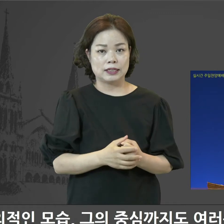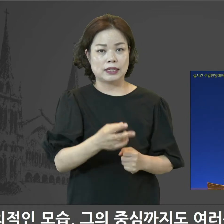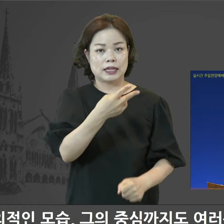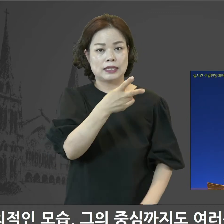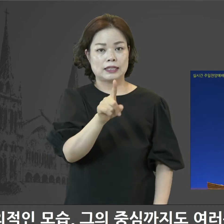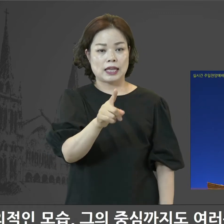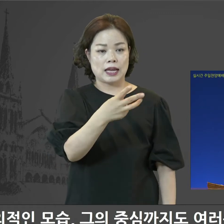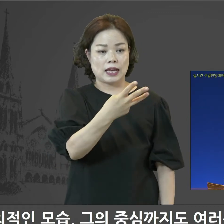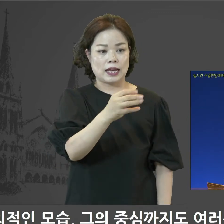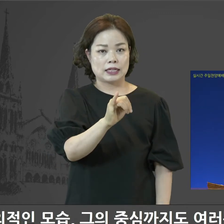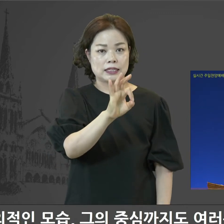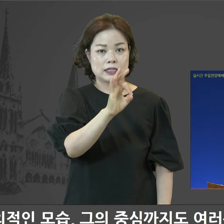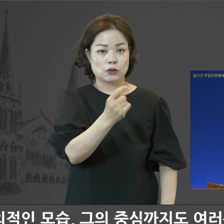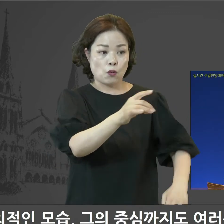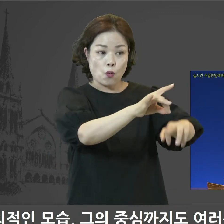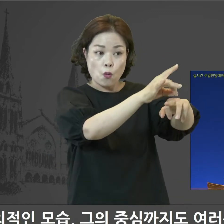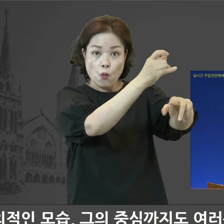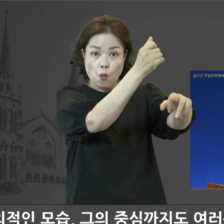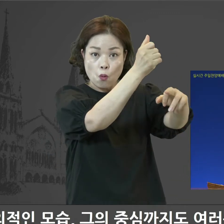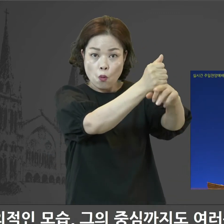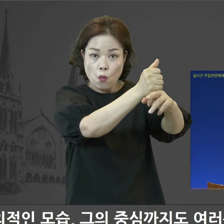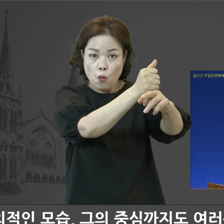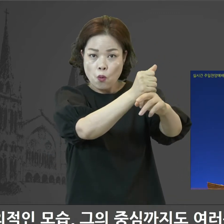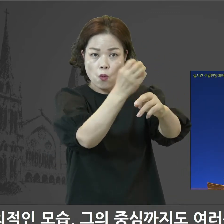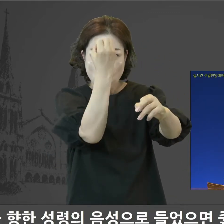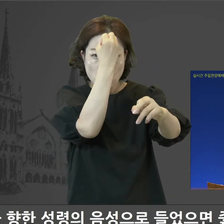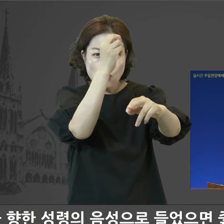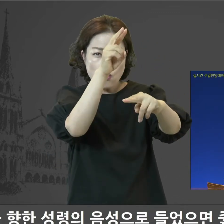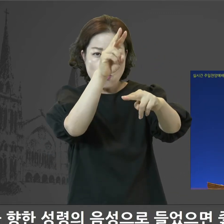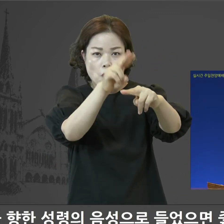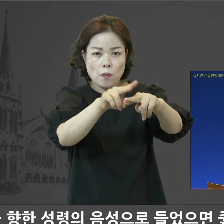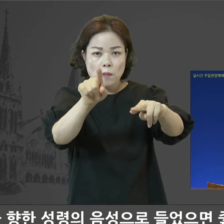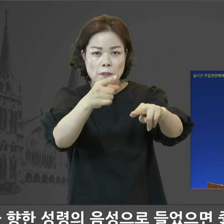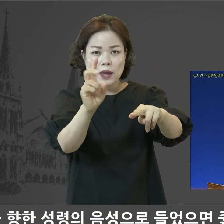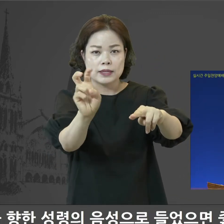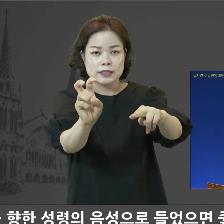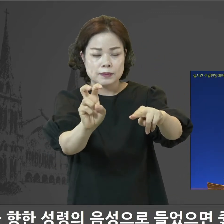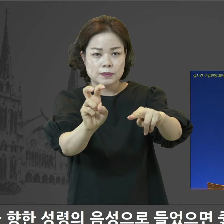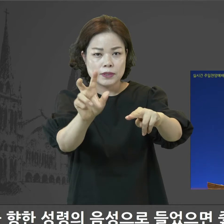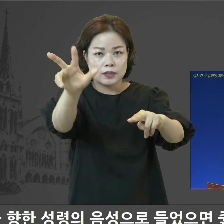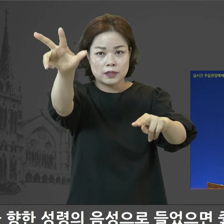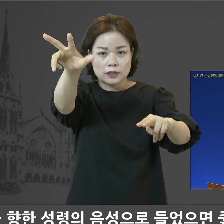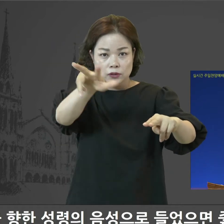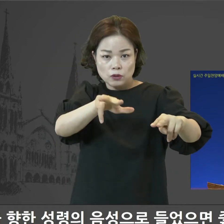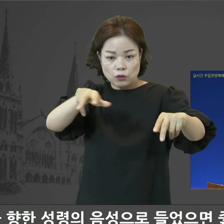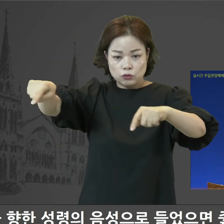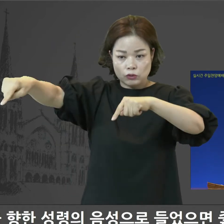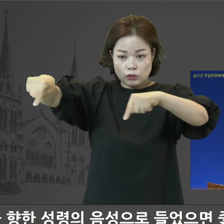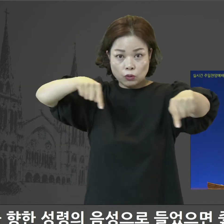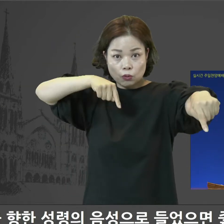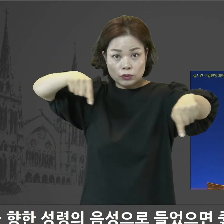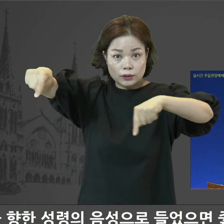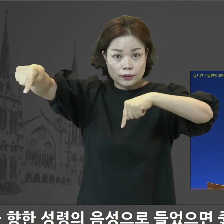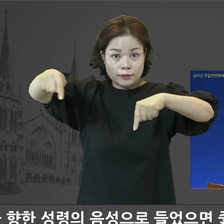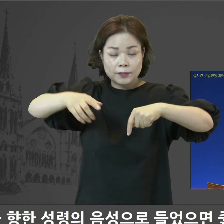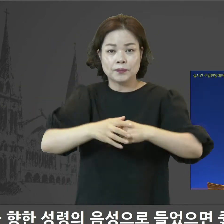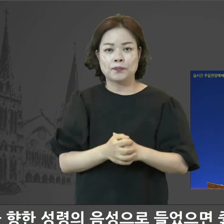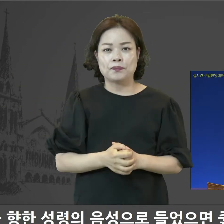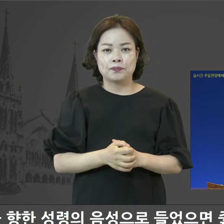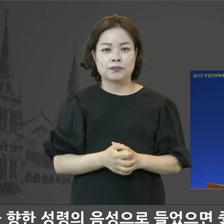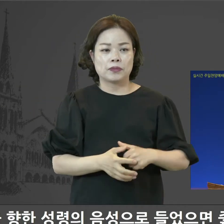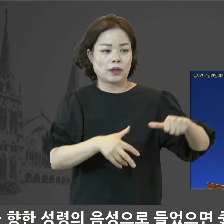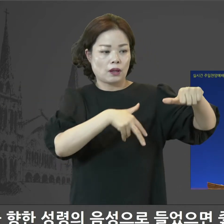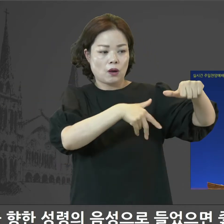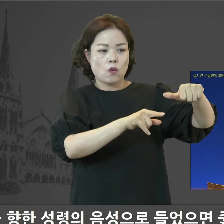다리오가 자기의 뜻대로 고관 120명을 세워 전국을 통치하게 하고,